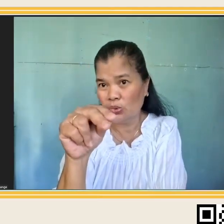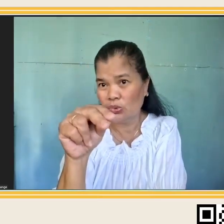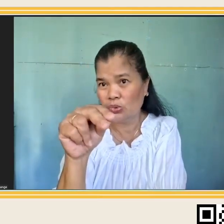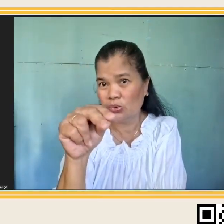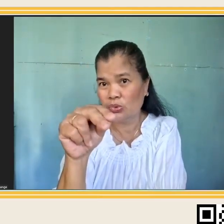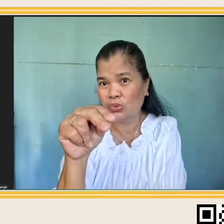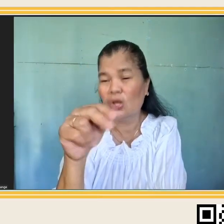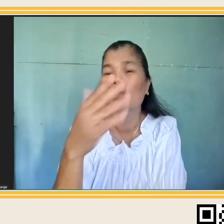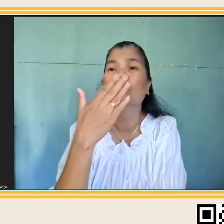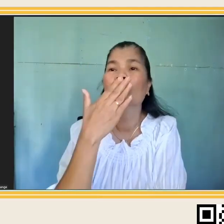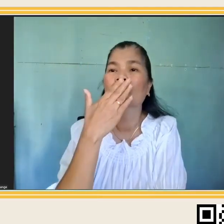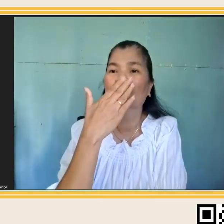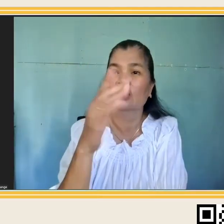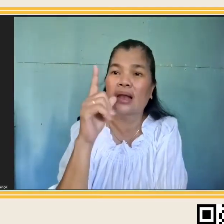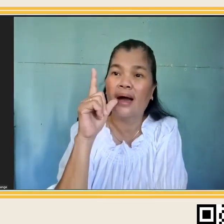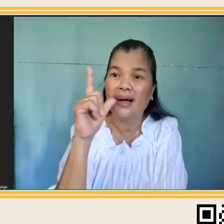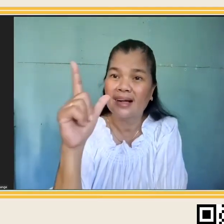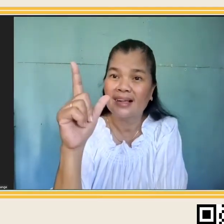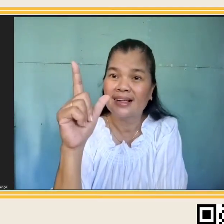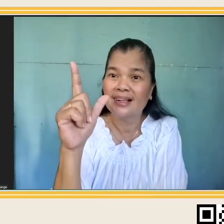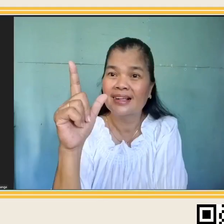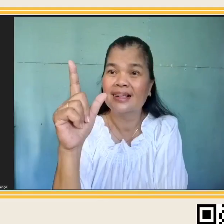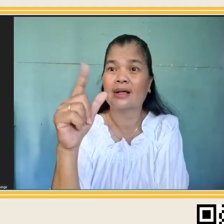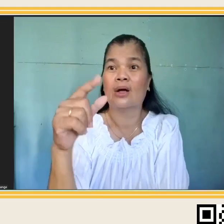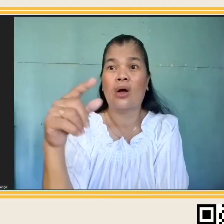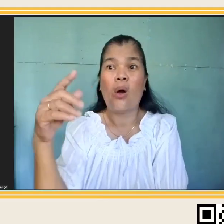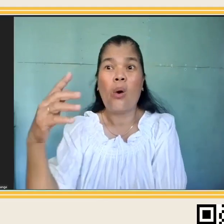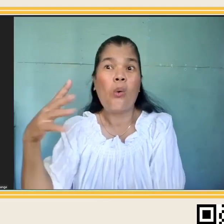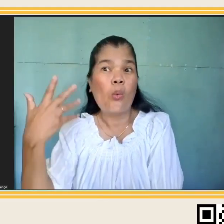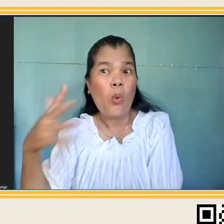No. Good luck.